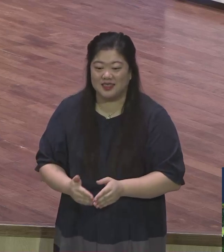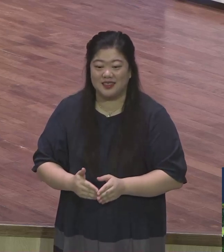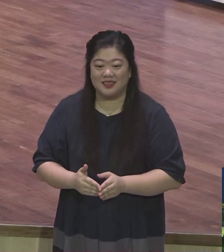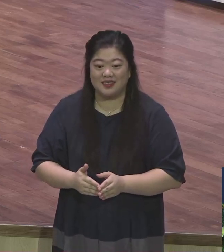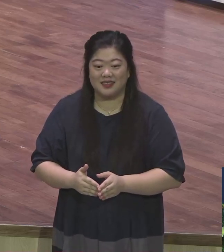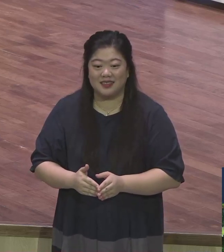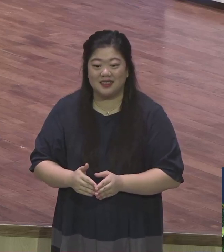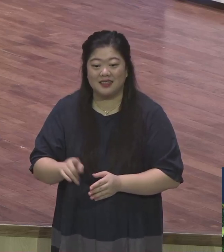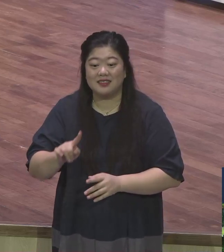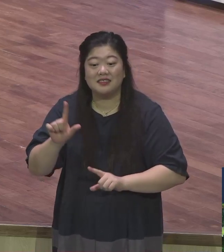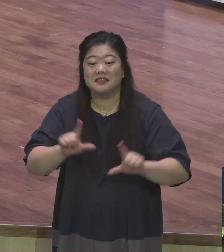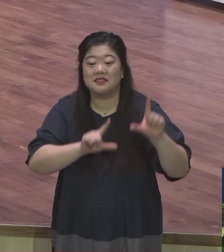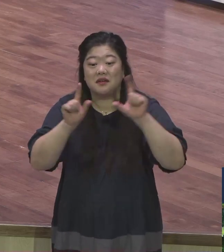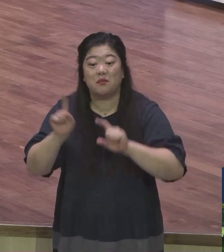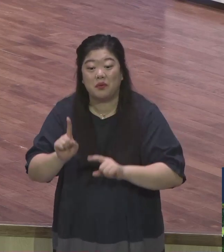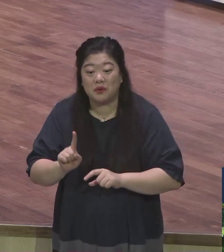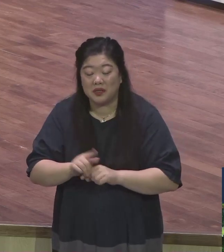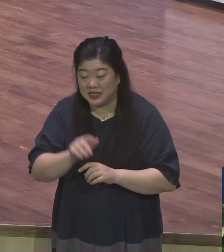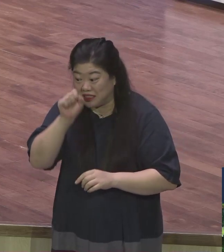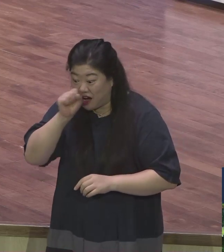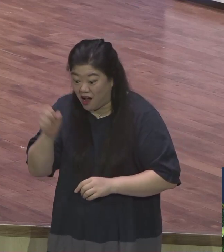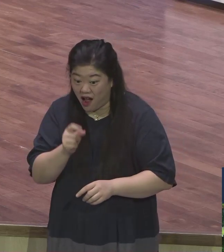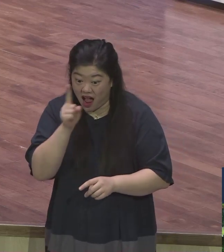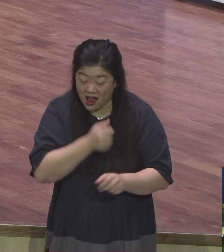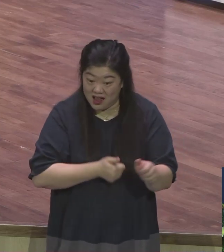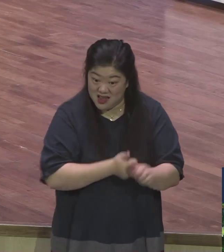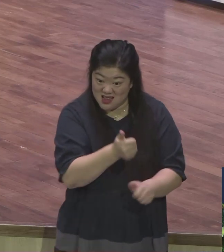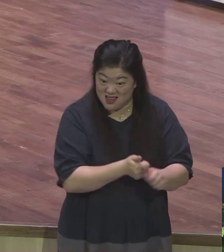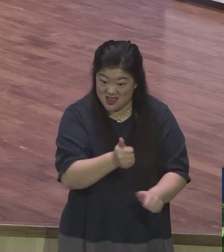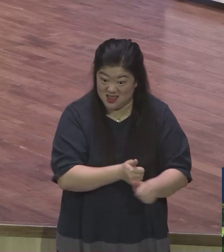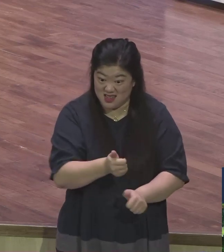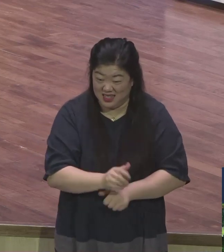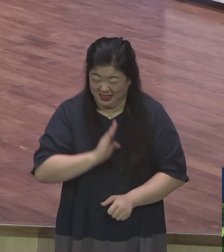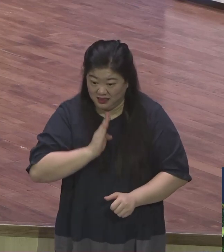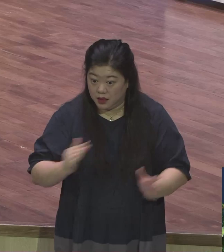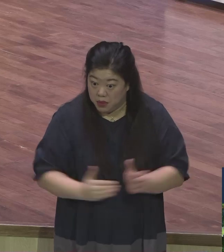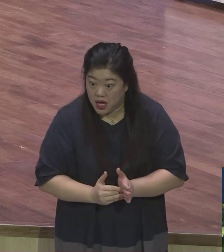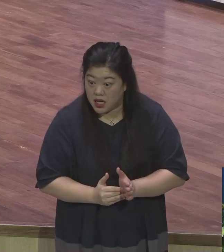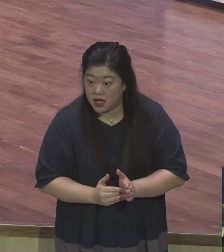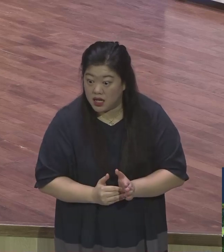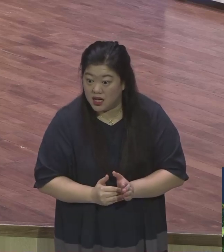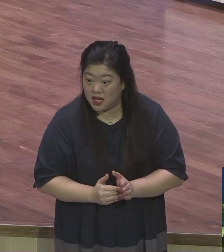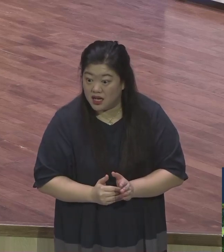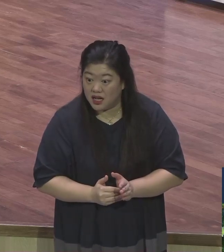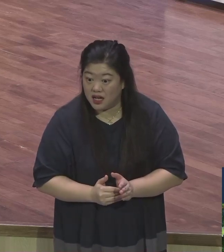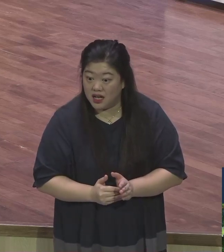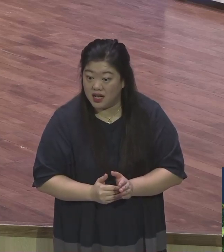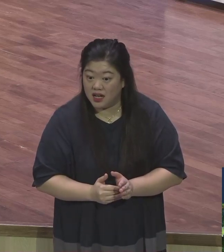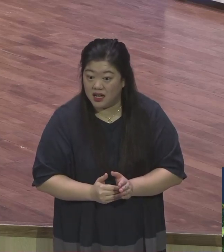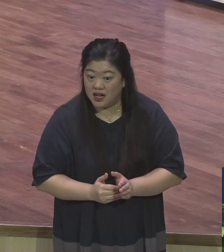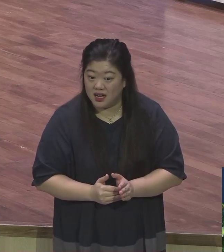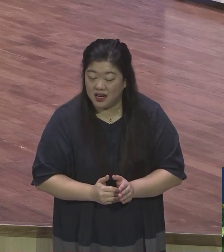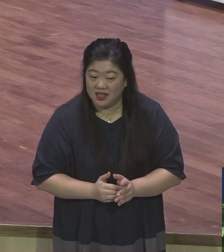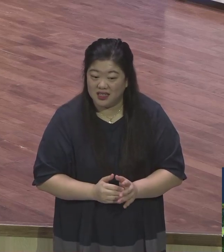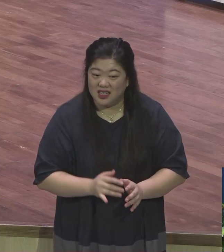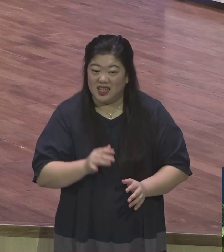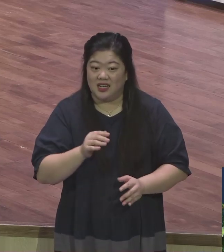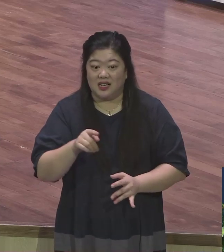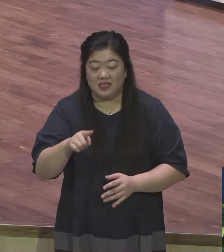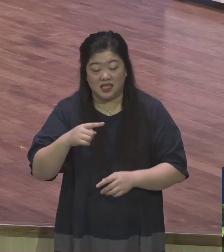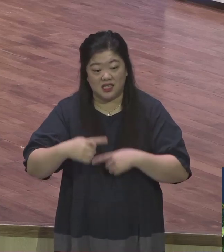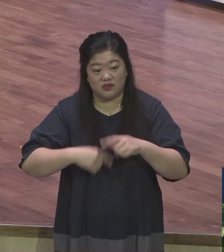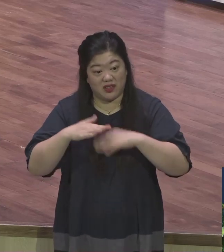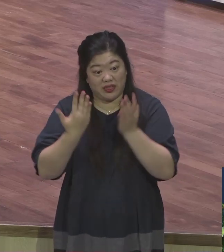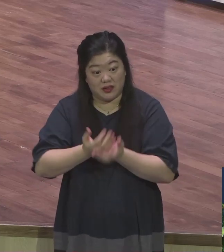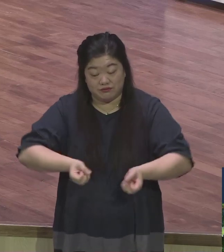정말로 선으로 악을 이는 삶으로 살았습니까? 그런 현장 있었습니까? 그런 마음이나 가져봤습니까?